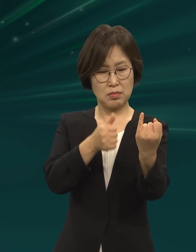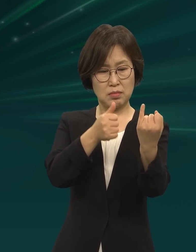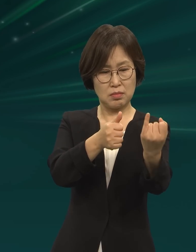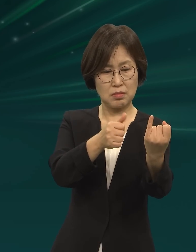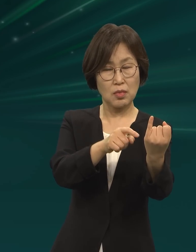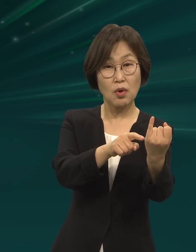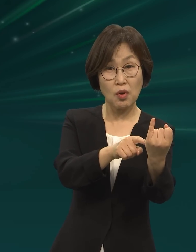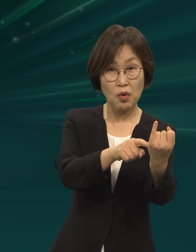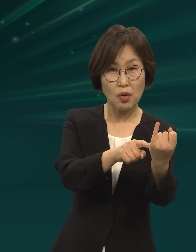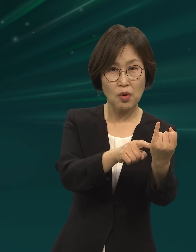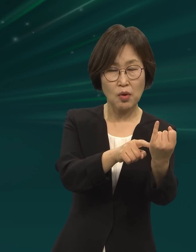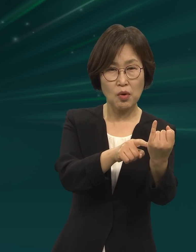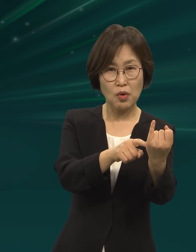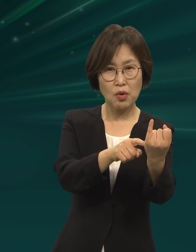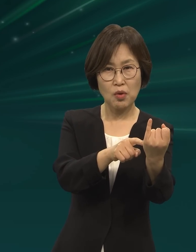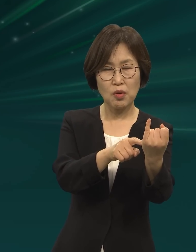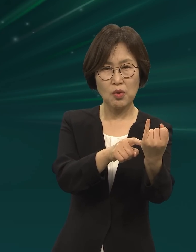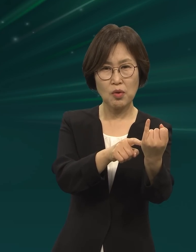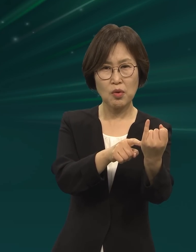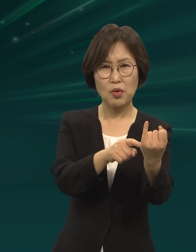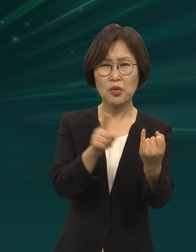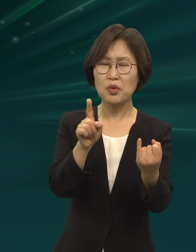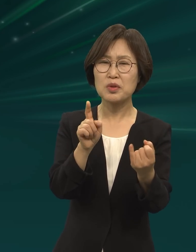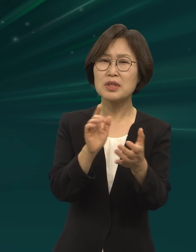이 친구가 교회 가는 친구였습니다.